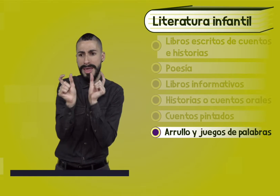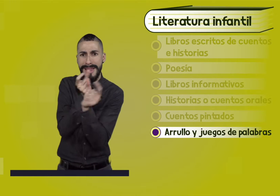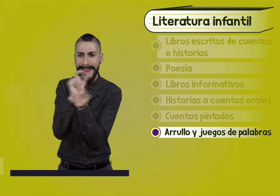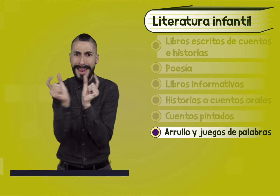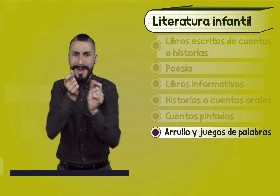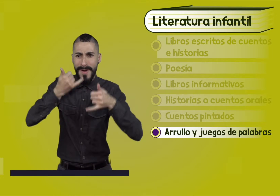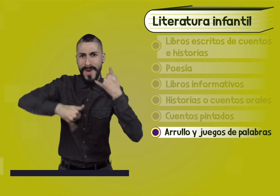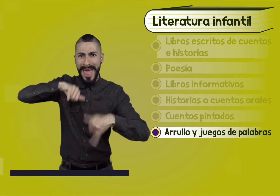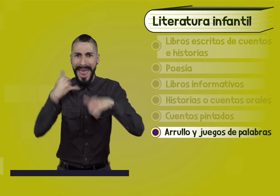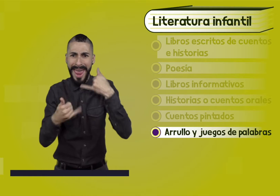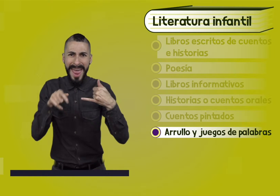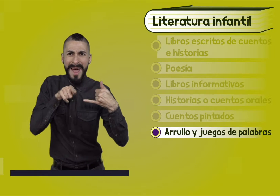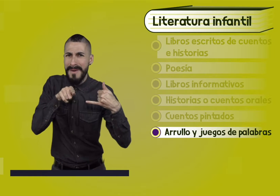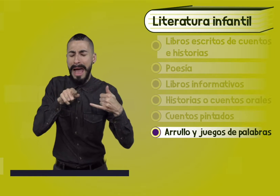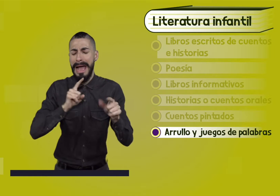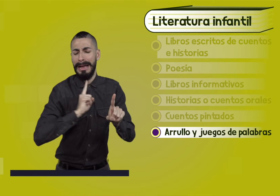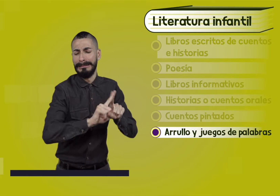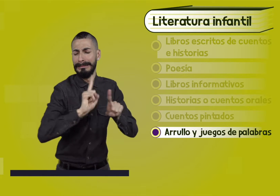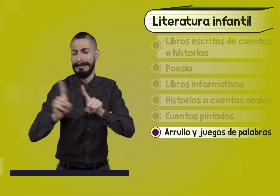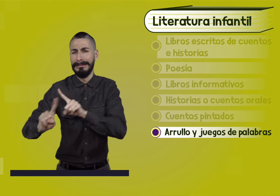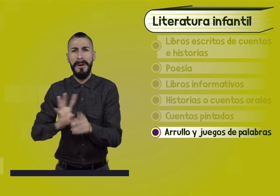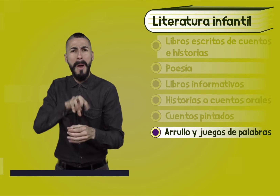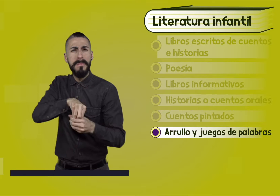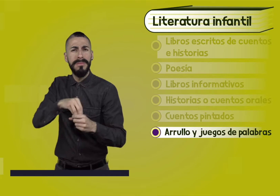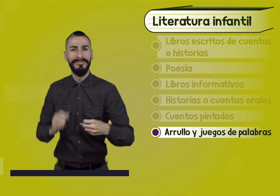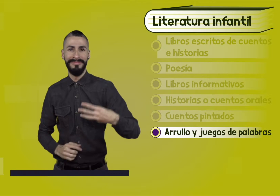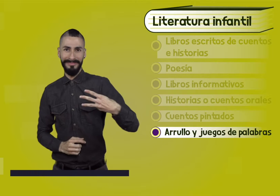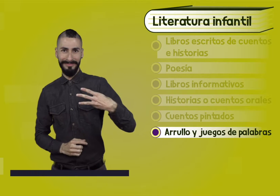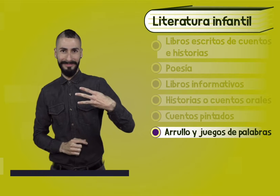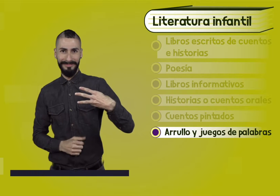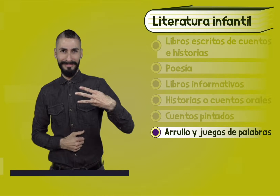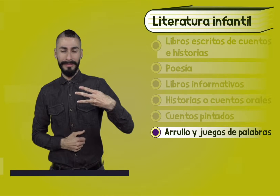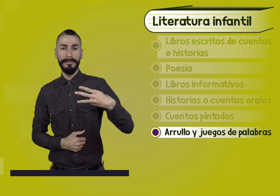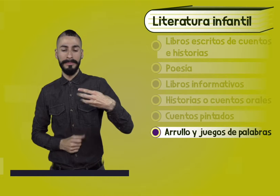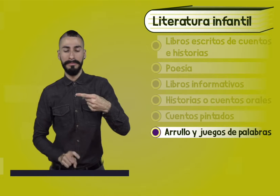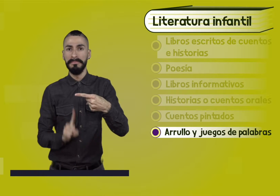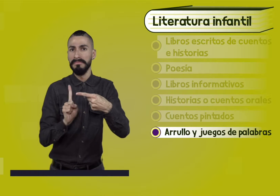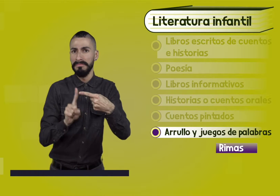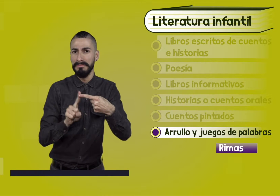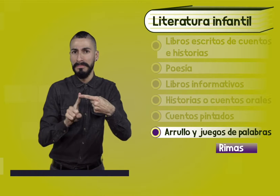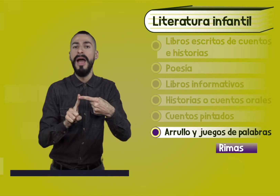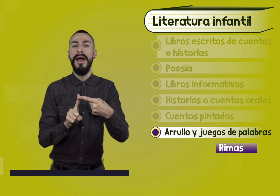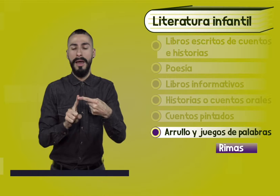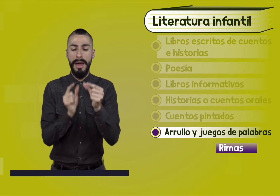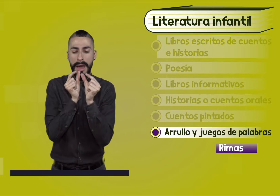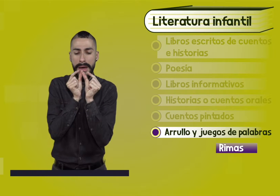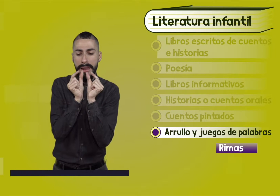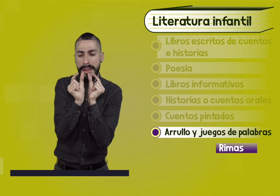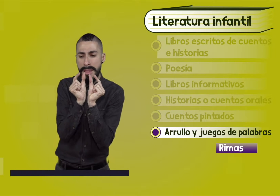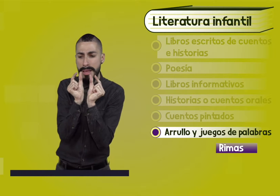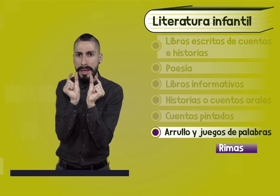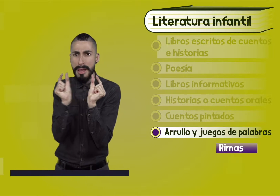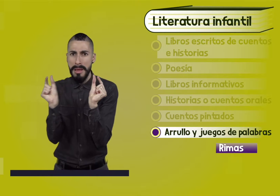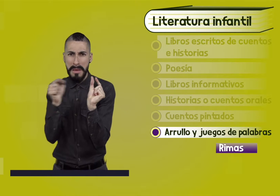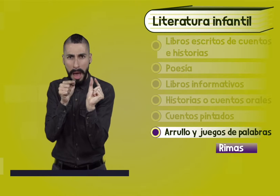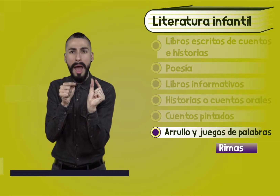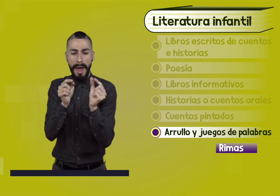También existen diferentes juegos de palabras, dentro de los que resaltamos 3 tipos. Las rimas son